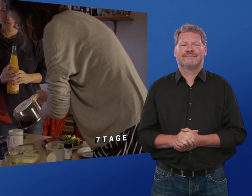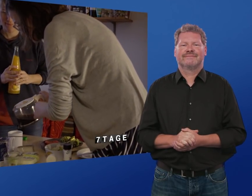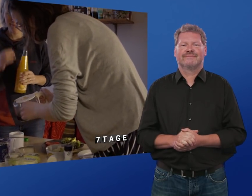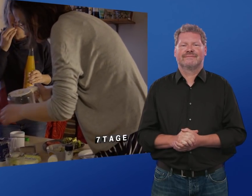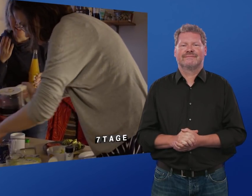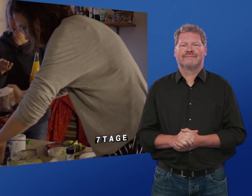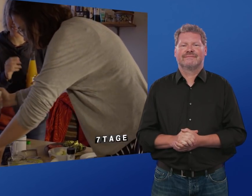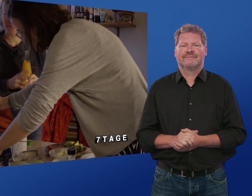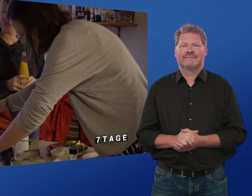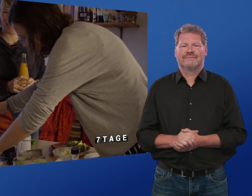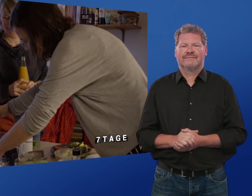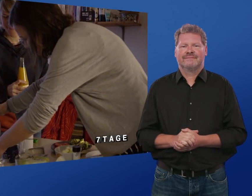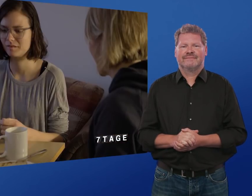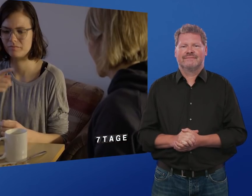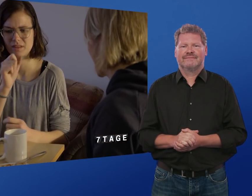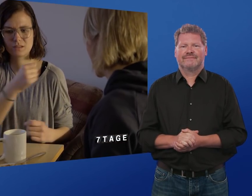Danke.